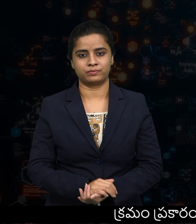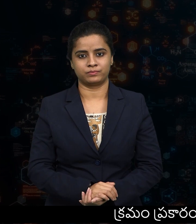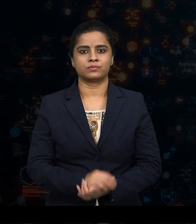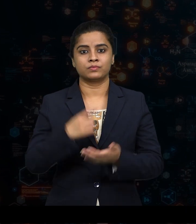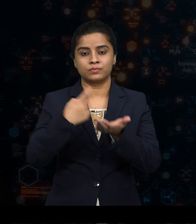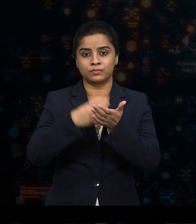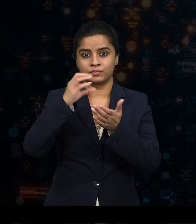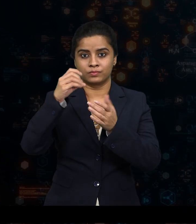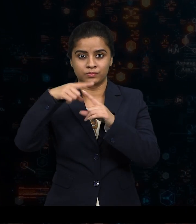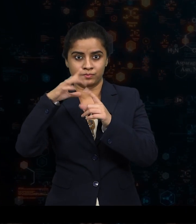మూలపదం.